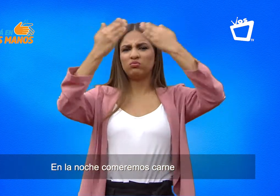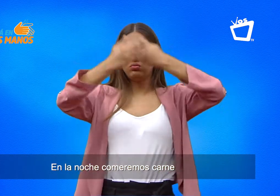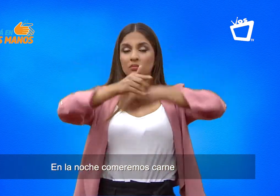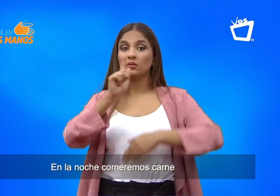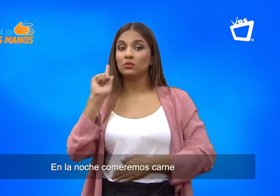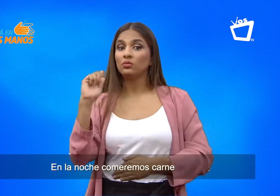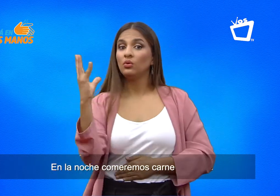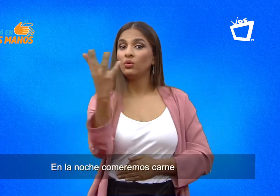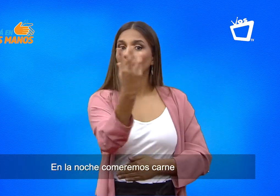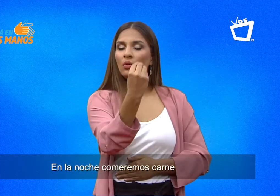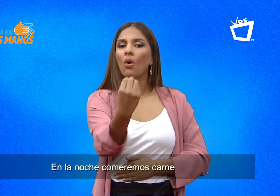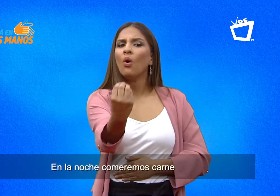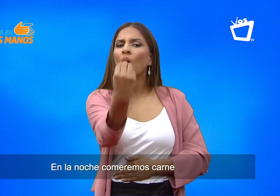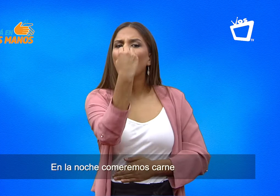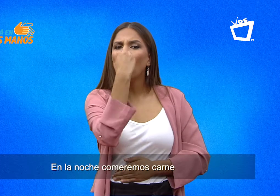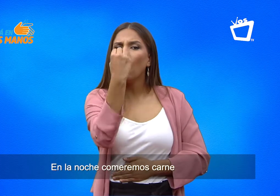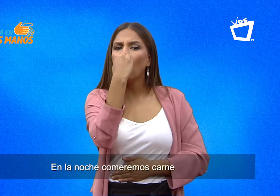En la noche comeremos carne.